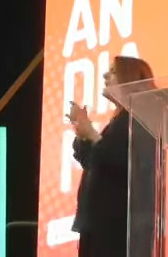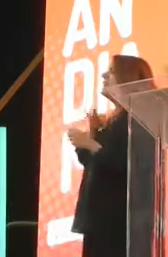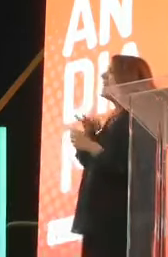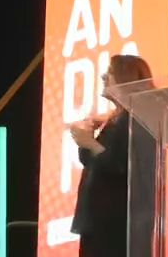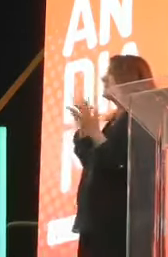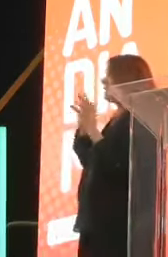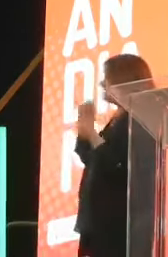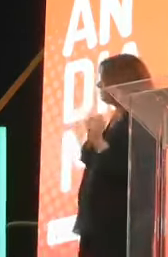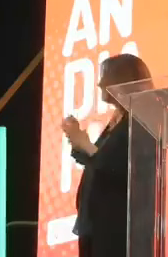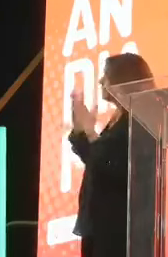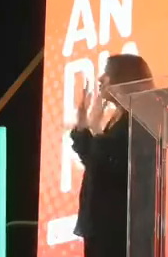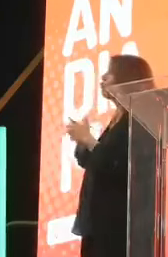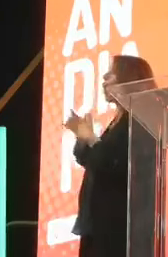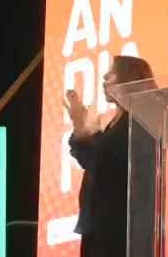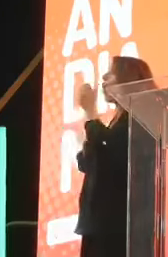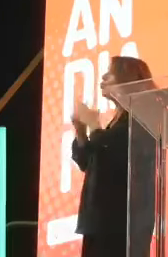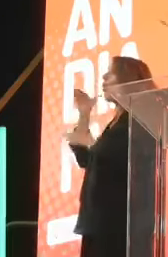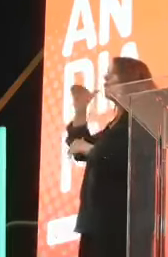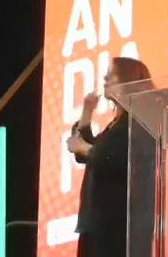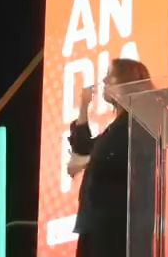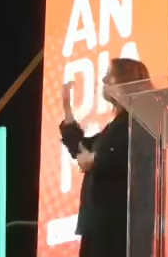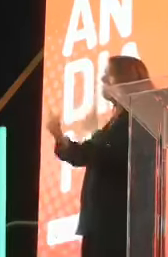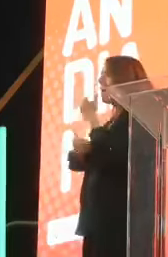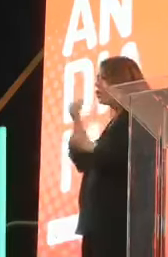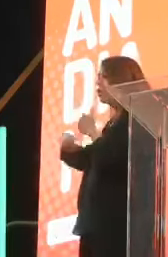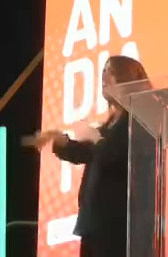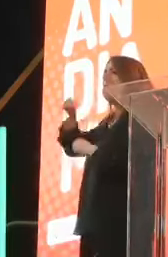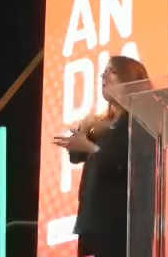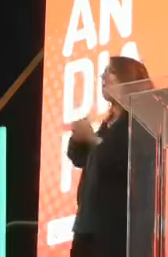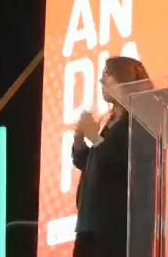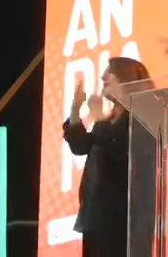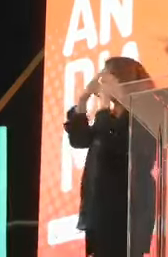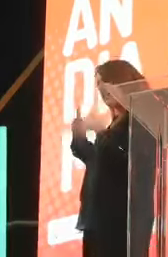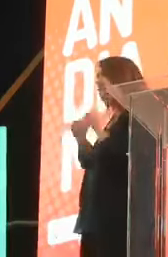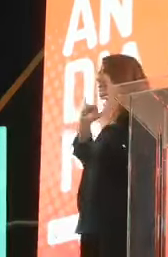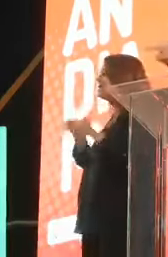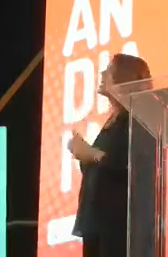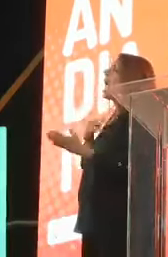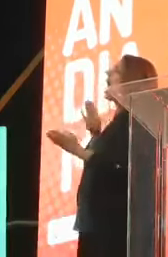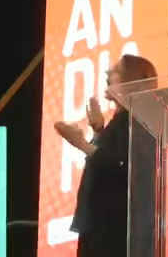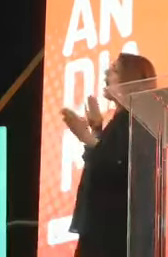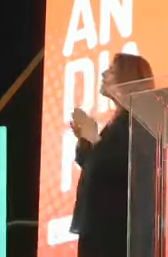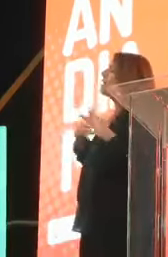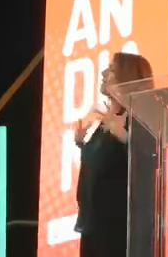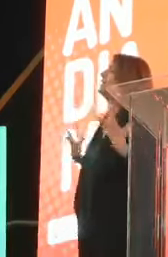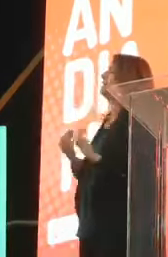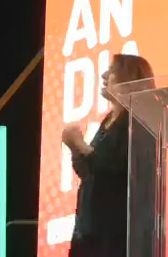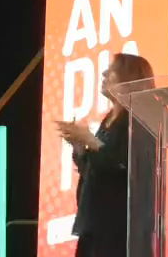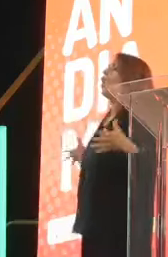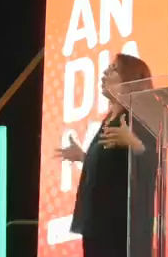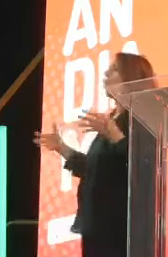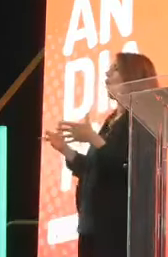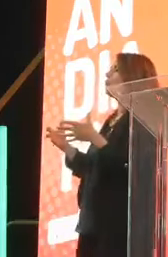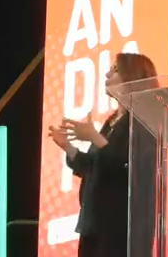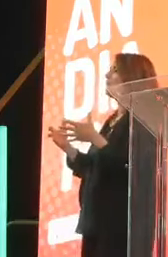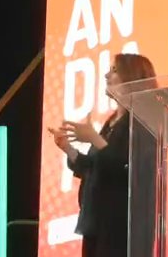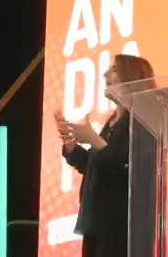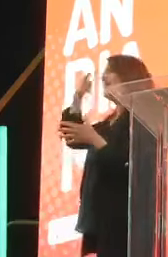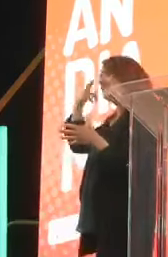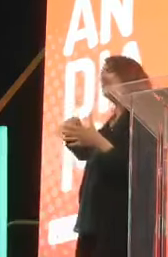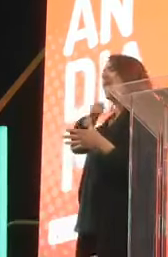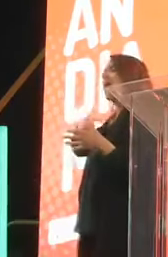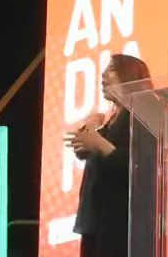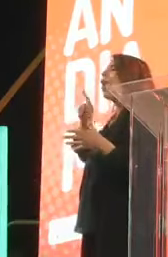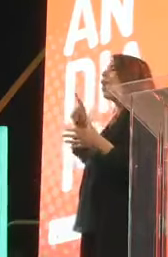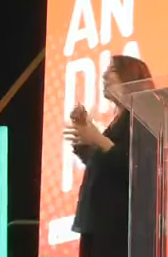ha costruito un futuro migliore, non nega i problemi che ci sono, ma li affronta insieme come una comunità che sa che alla fine